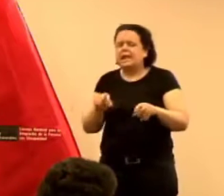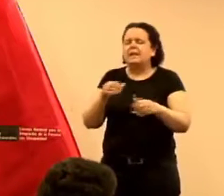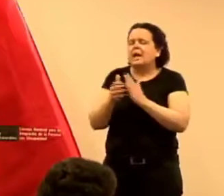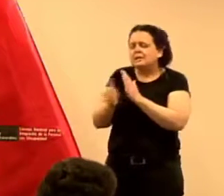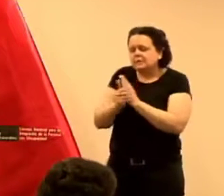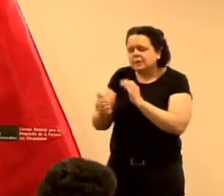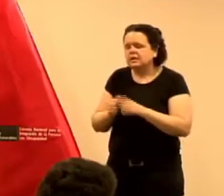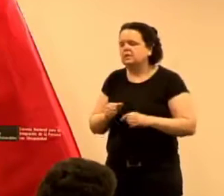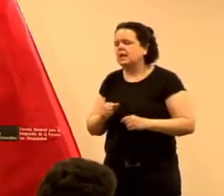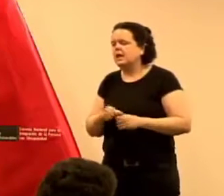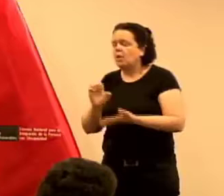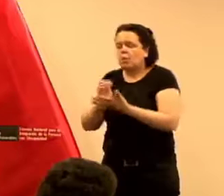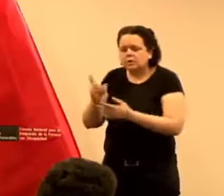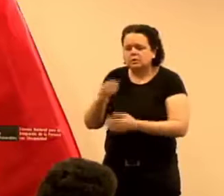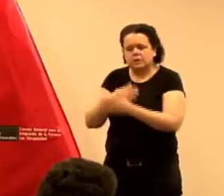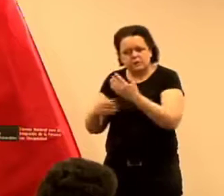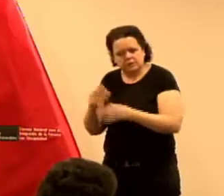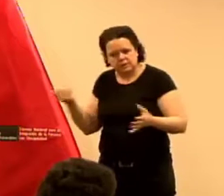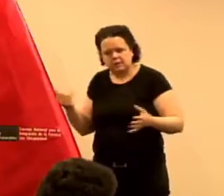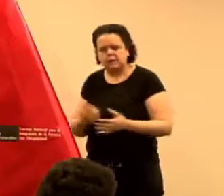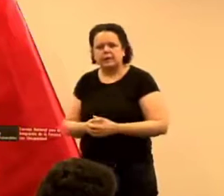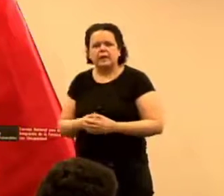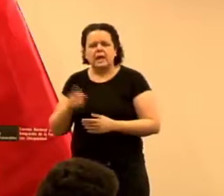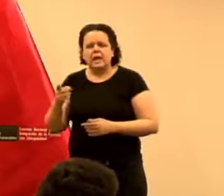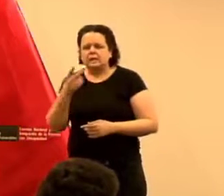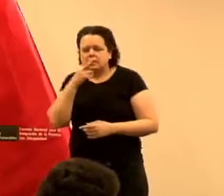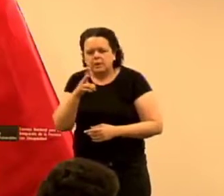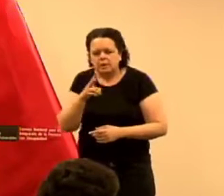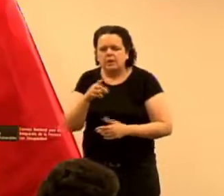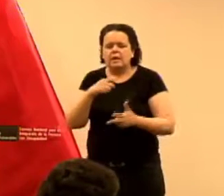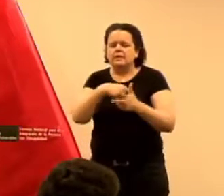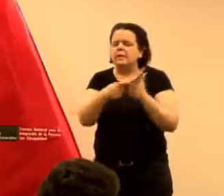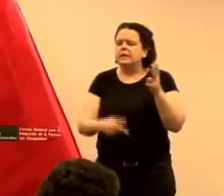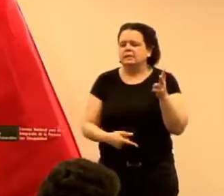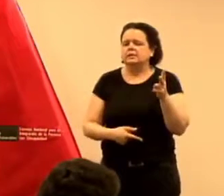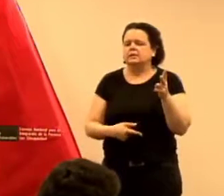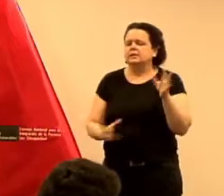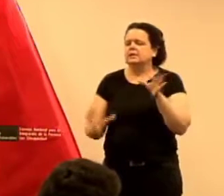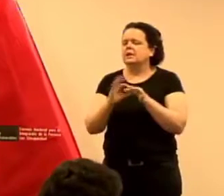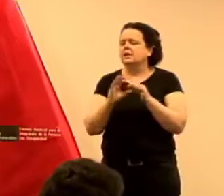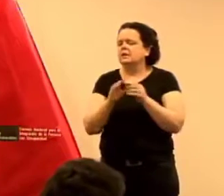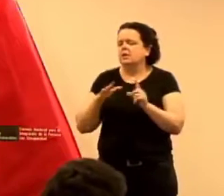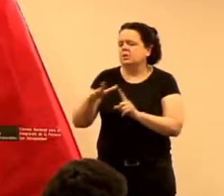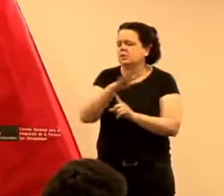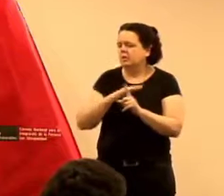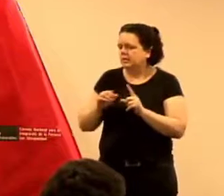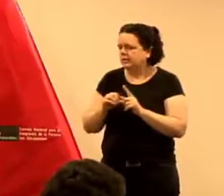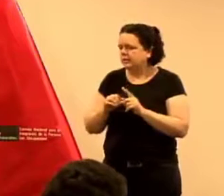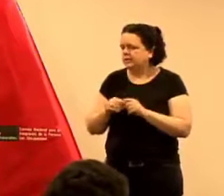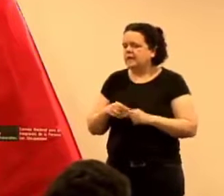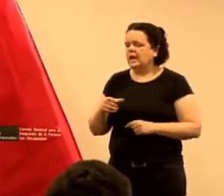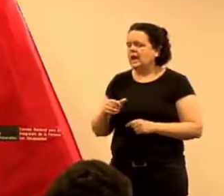educación y discapacidad, y se identificaron 3 ámbitos principales relacionados con el entorno: